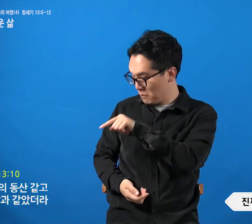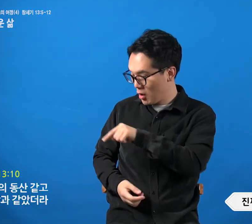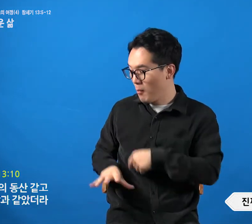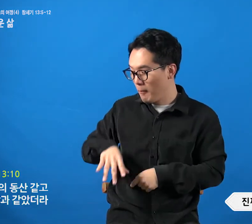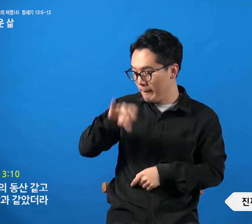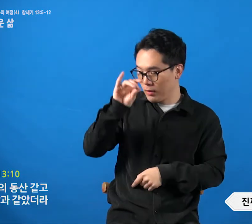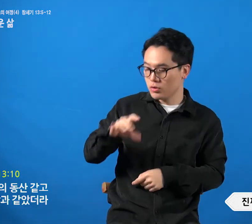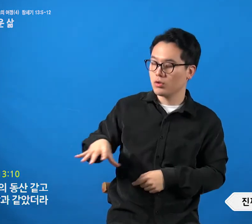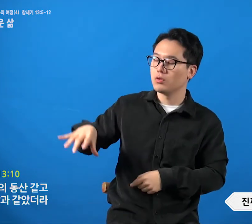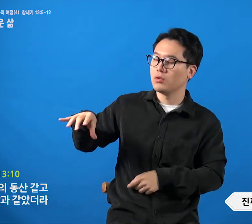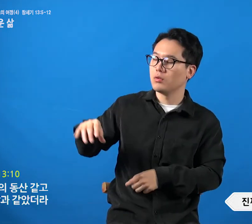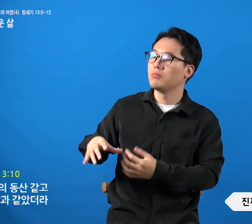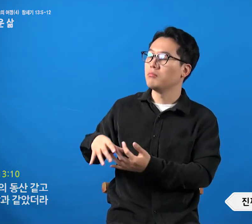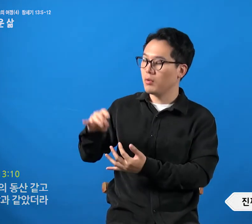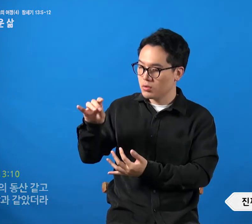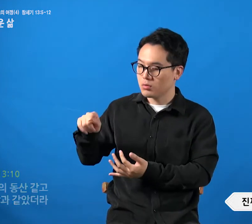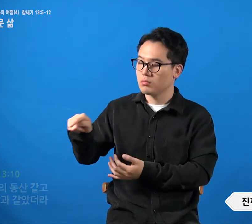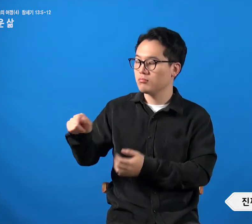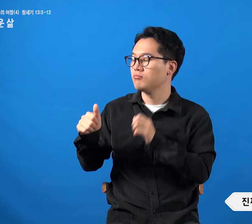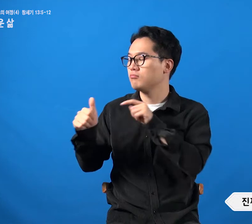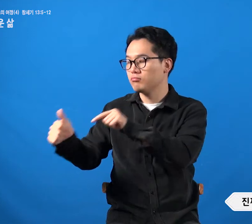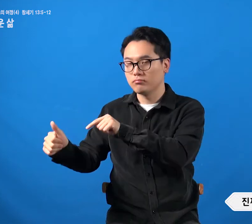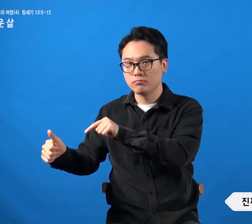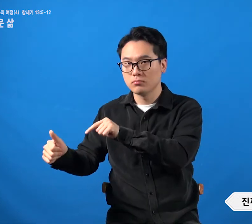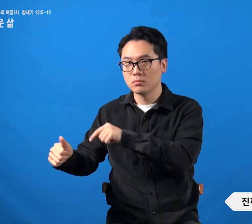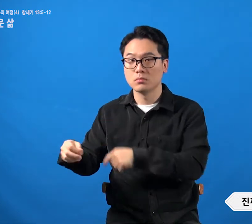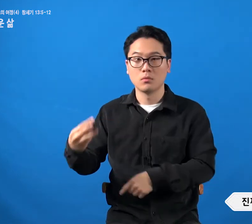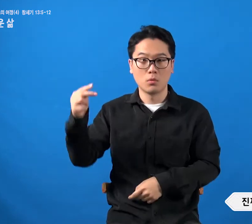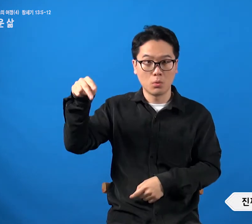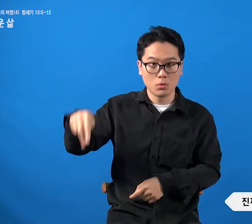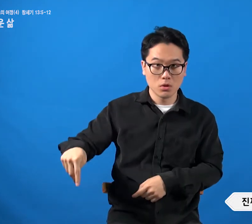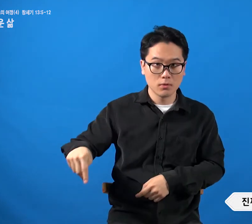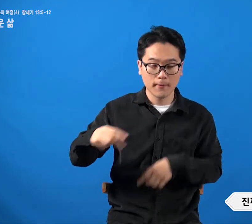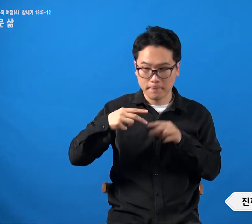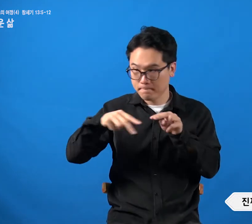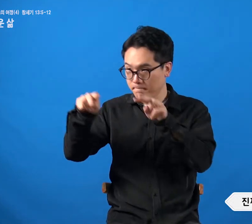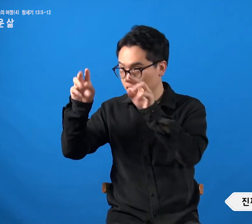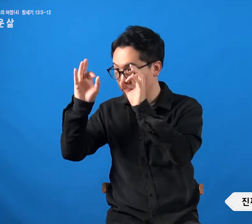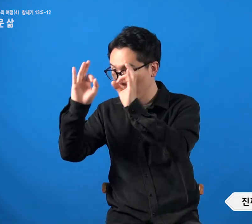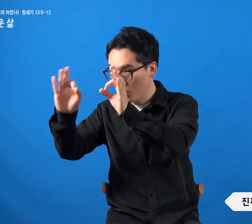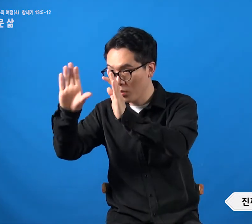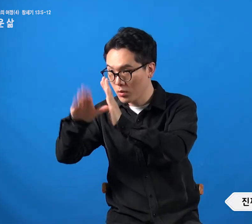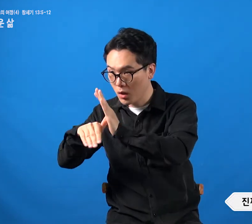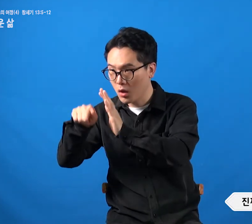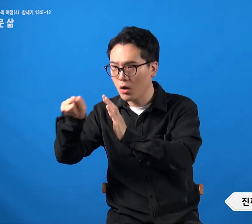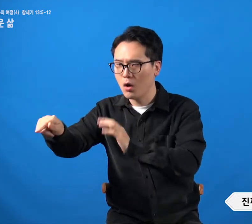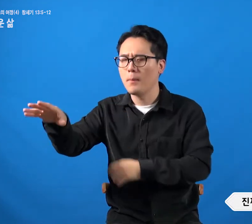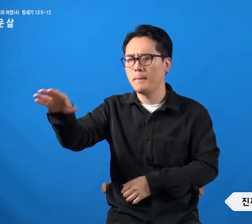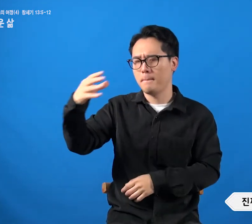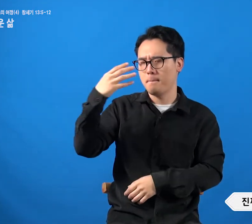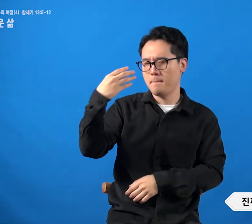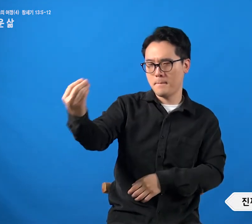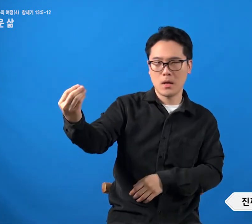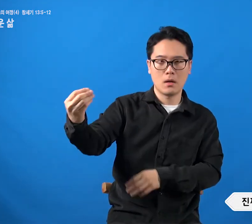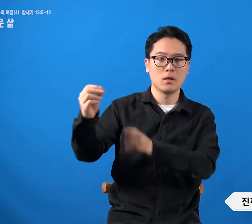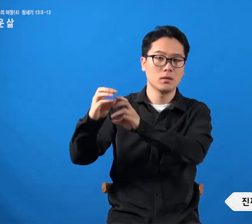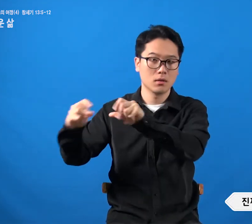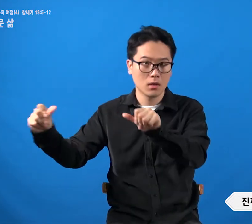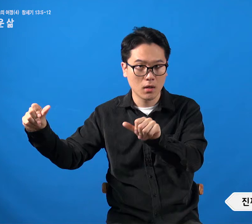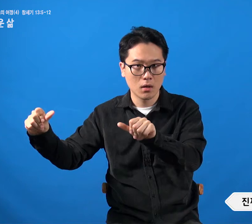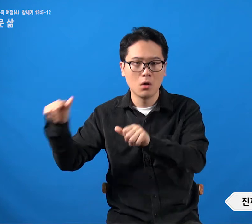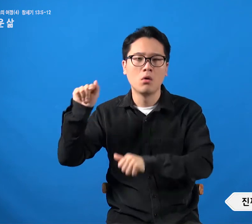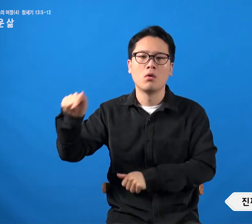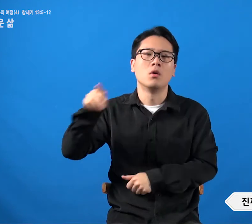롯이 눈을 들어 바라보기 시작합니다. 딱 보는 순간 눈에 들어오는 땅이 있습니다. 비옥한